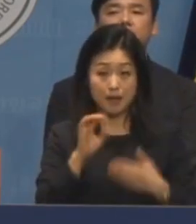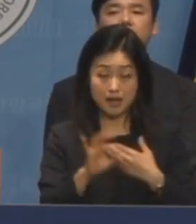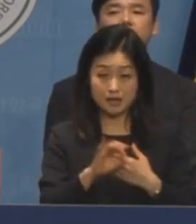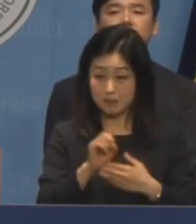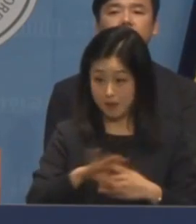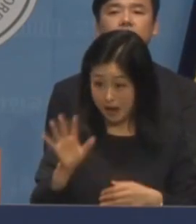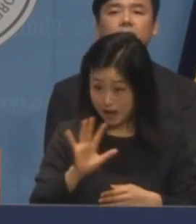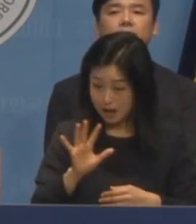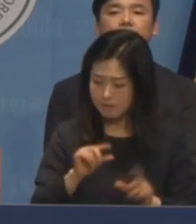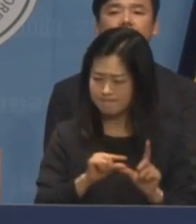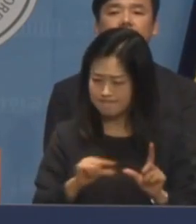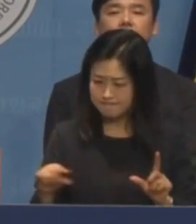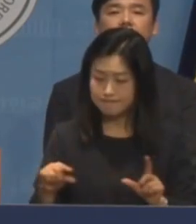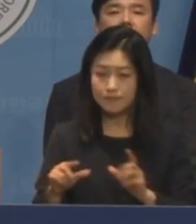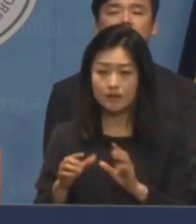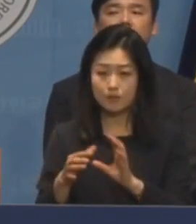것입니다.